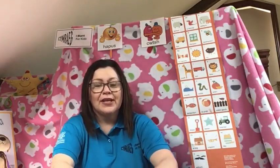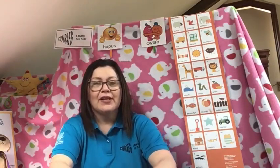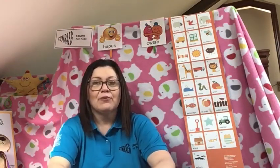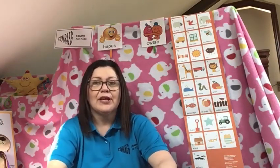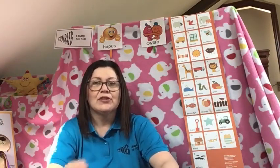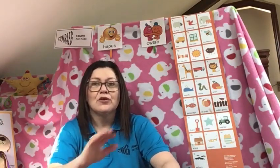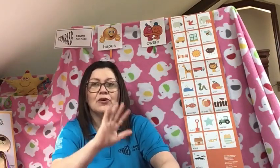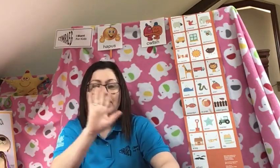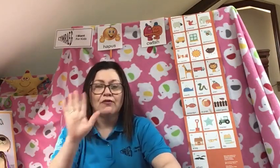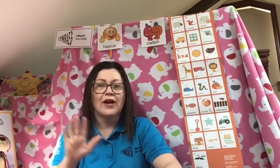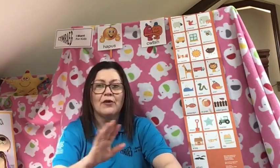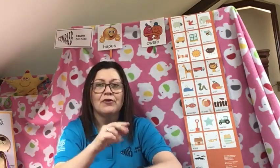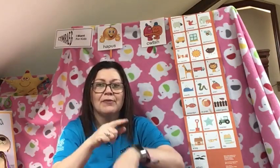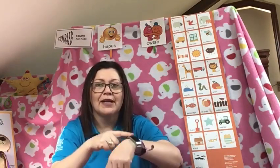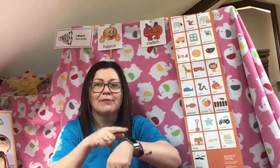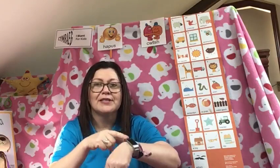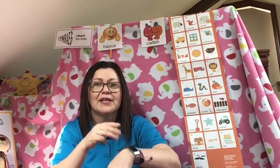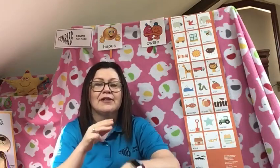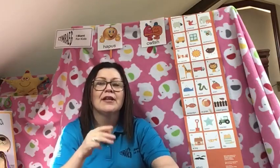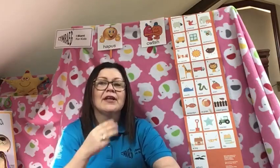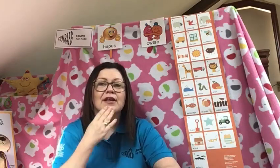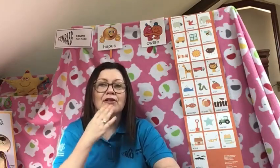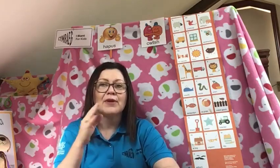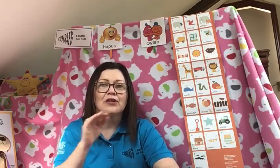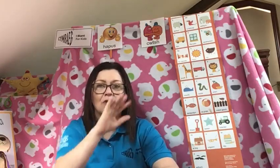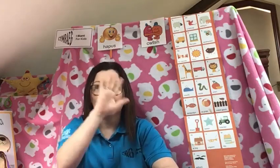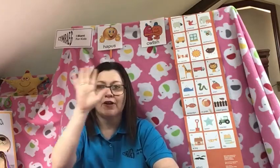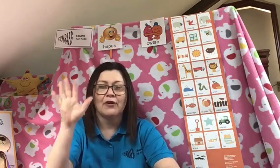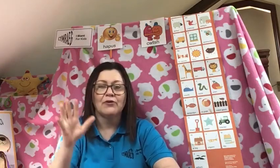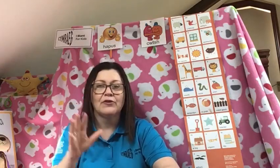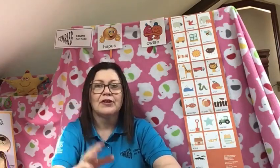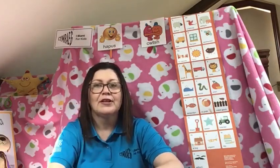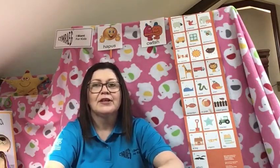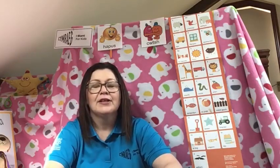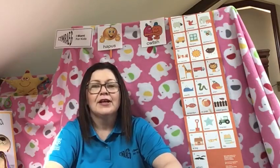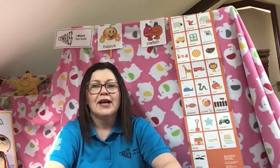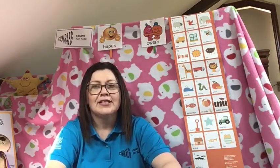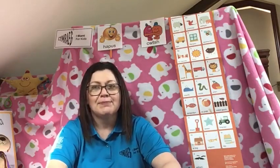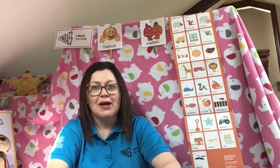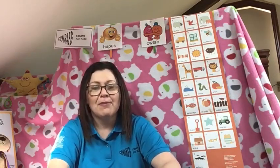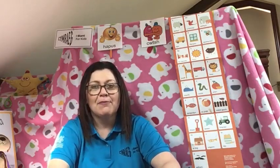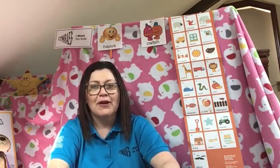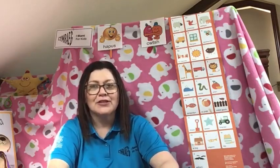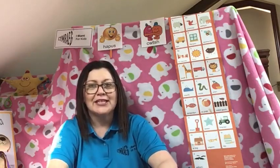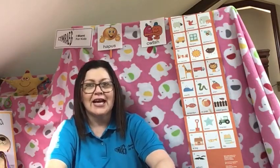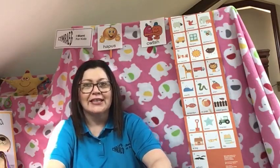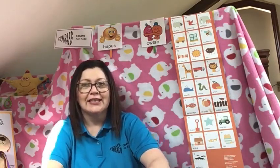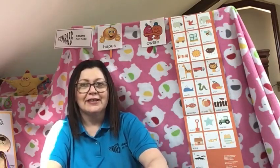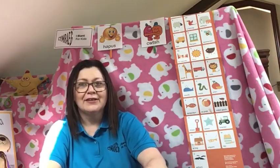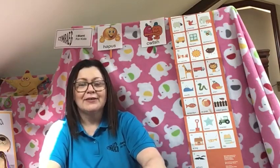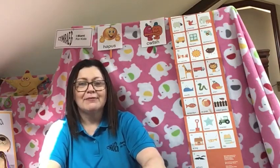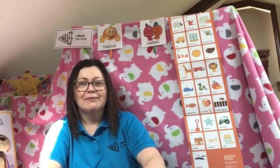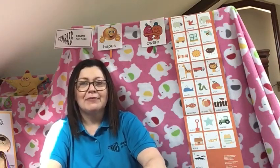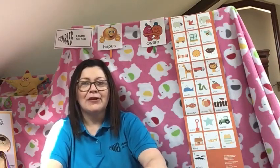i ddweud hwyl fawr. Mae'n amser i ddweud hwyl fawr. Ydy pawb yn barod i ganu?